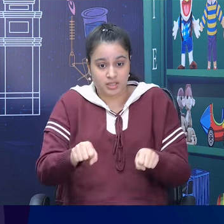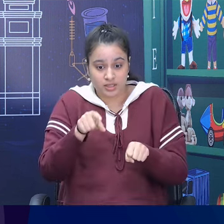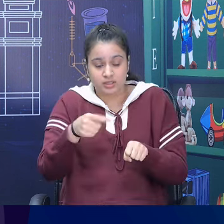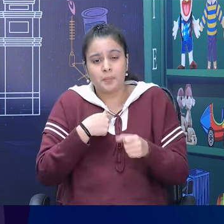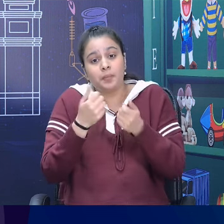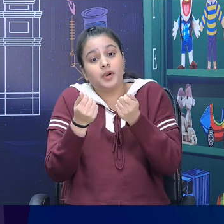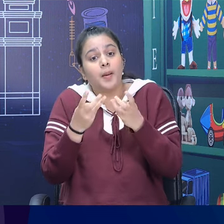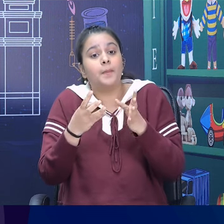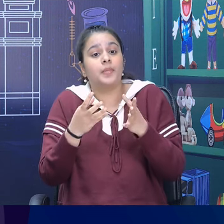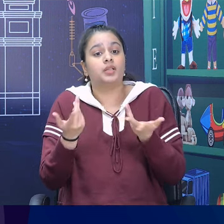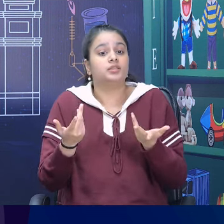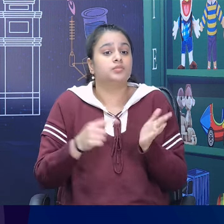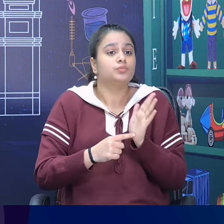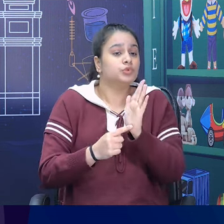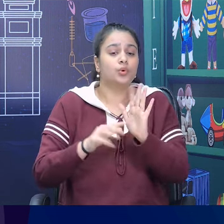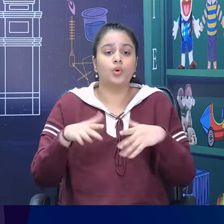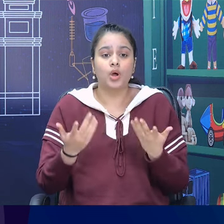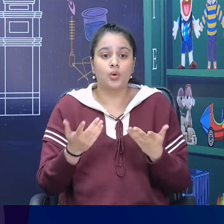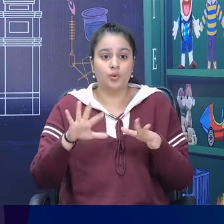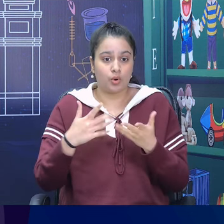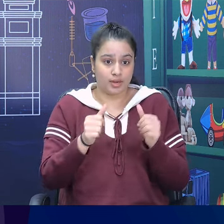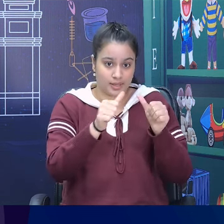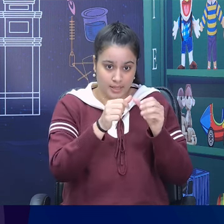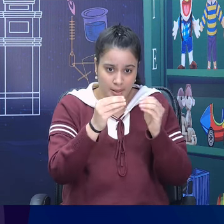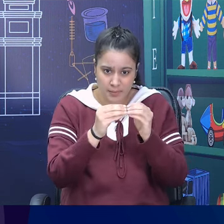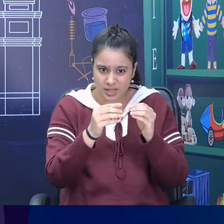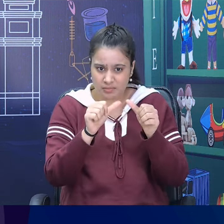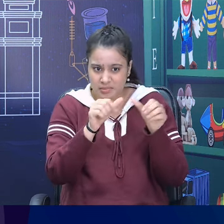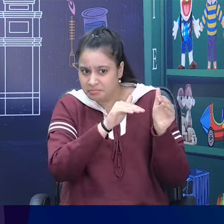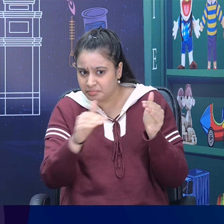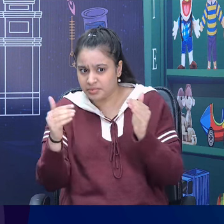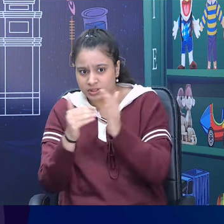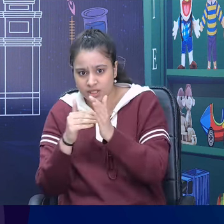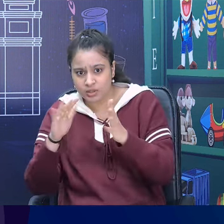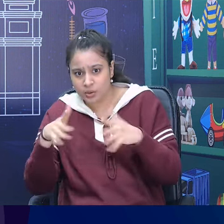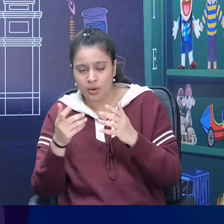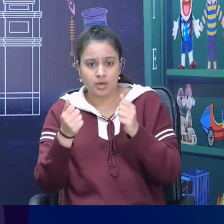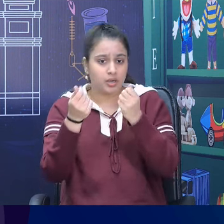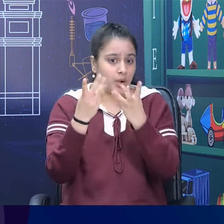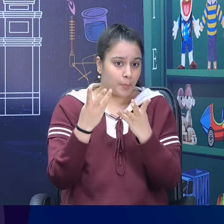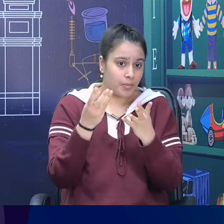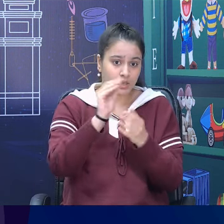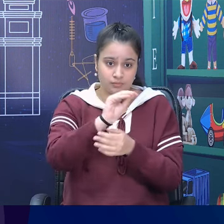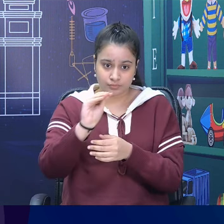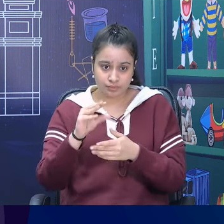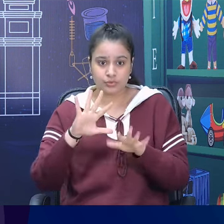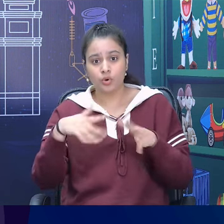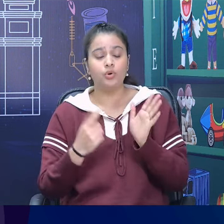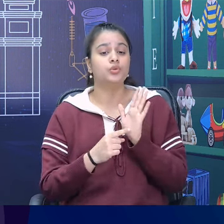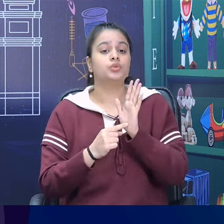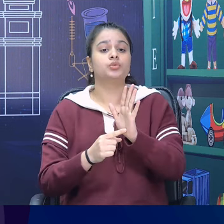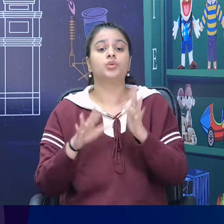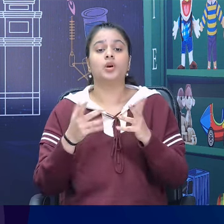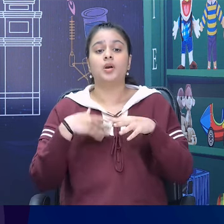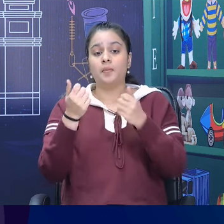नंबर सिस्टमैटिक वे में कुछ सिंबल्स होते हैं जो मोस्टली आपको न्यूमेरिक फॉर्म में मिलते हैं जिन्हें हम रिप्रेजेंट करते हैं कई